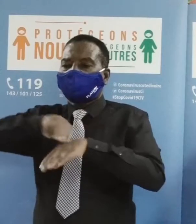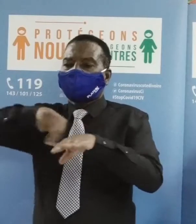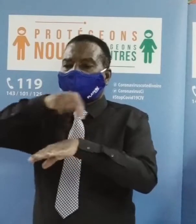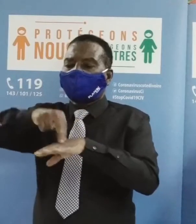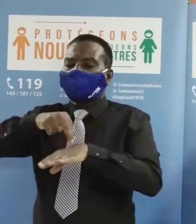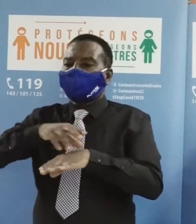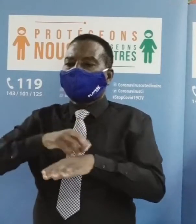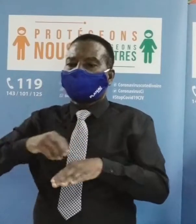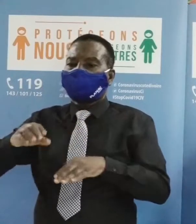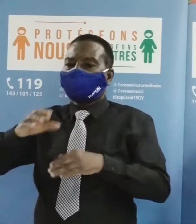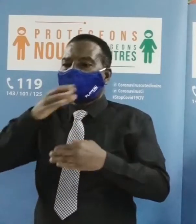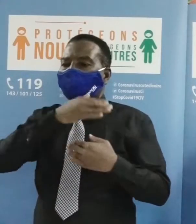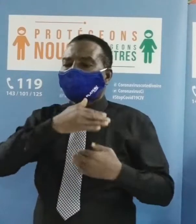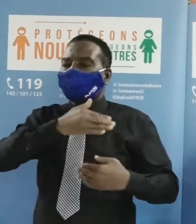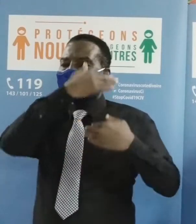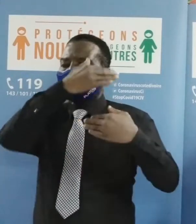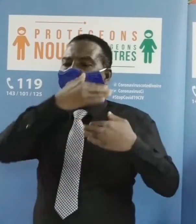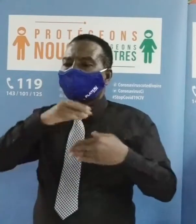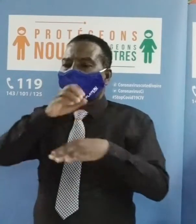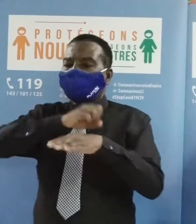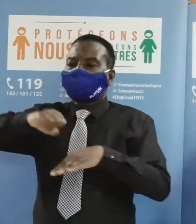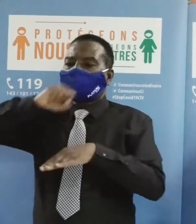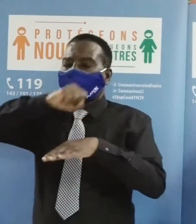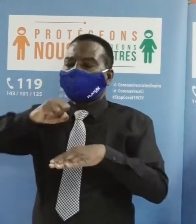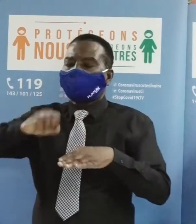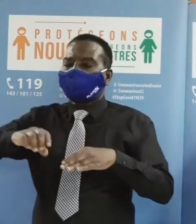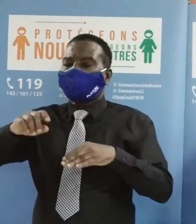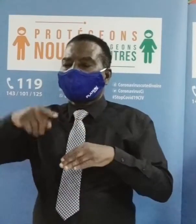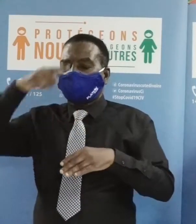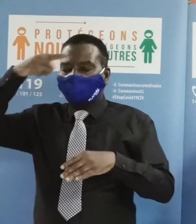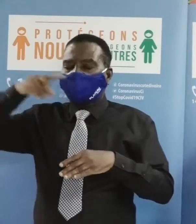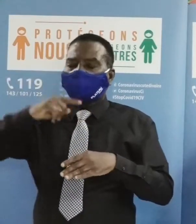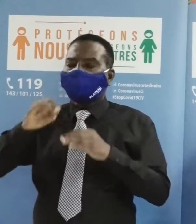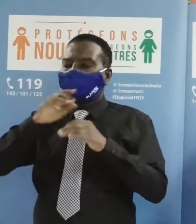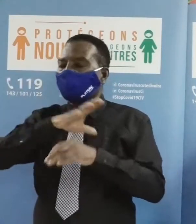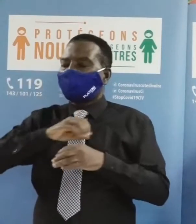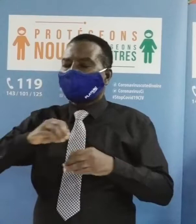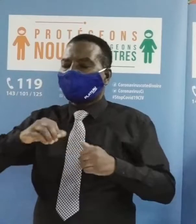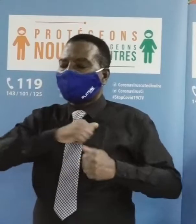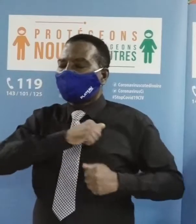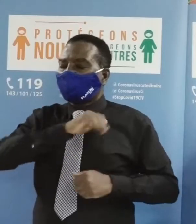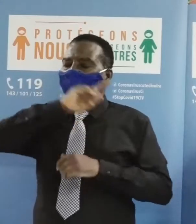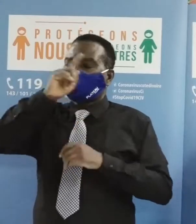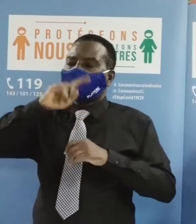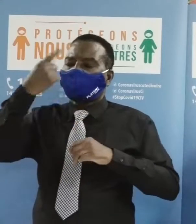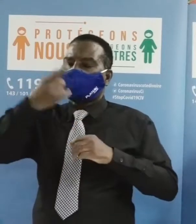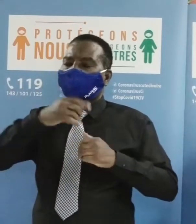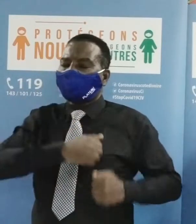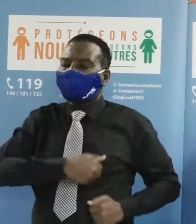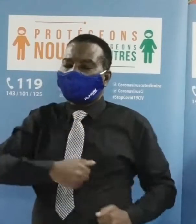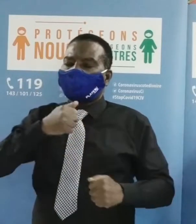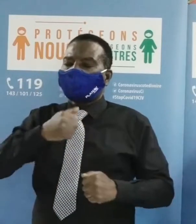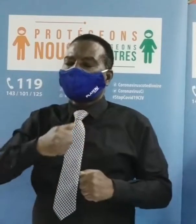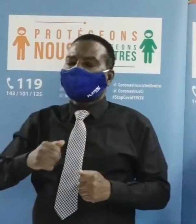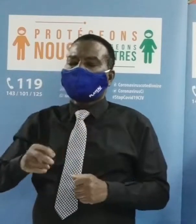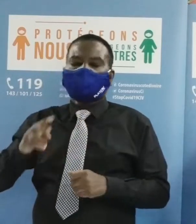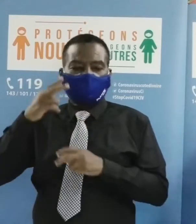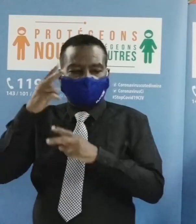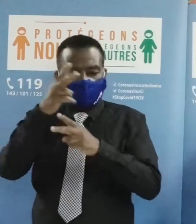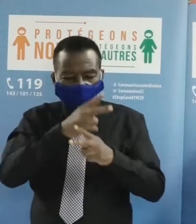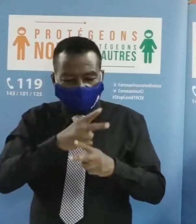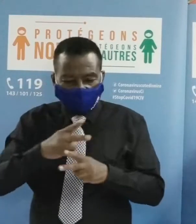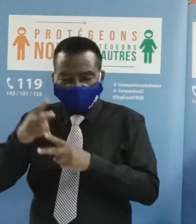du commandant supérieur de la gendarmerie ivoirienne et du chef d'état major général des armées veille